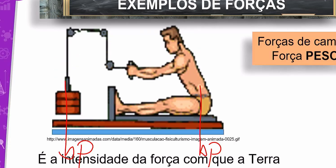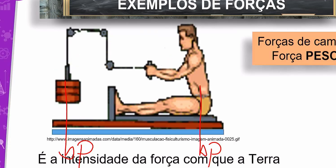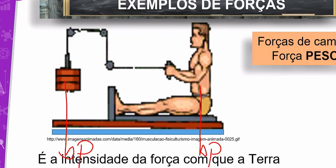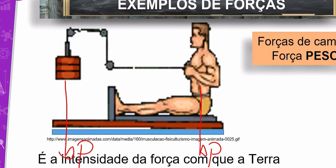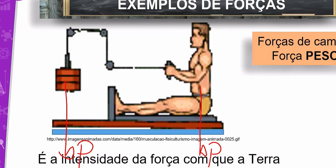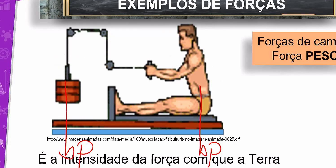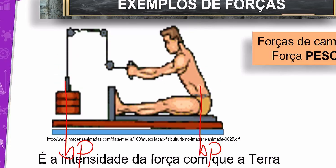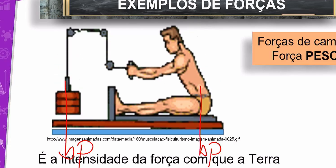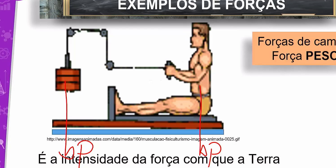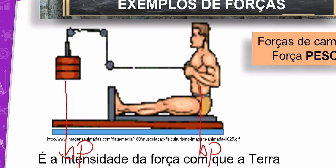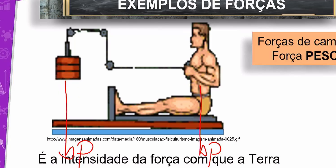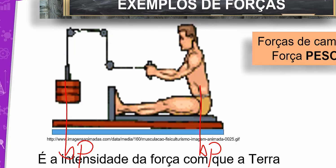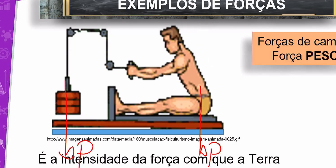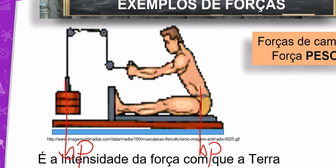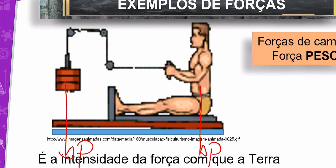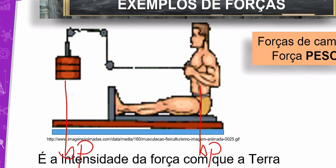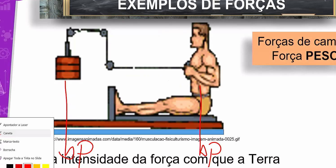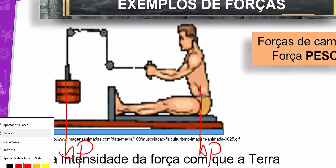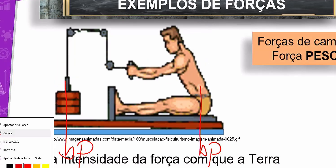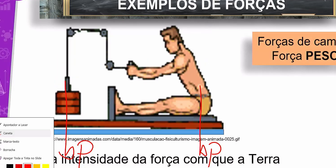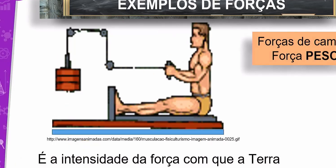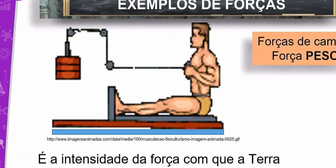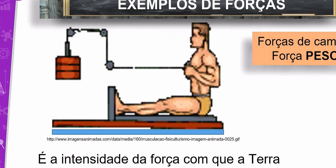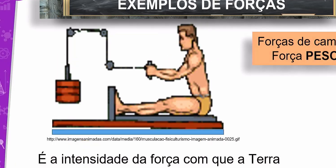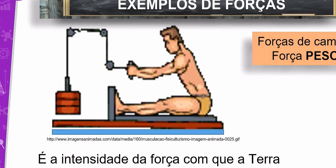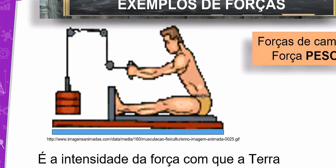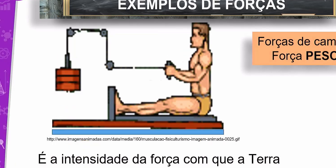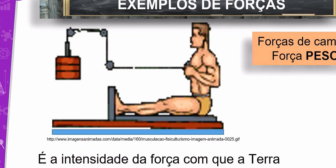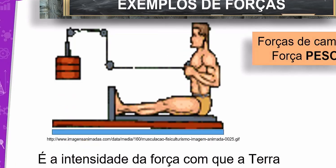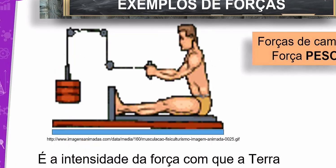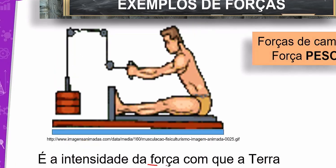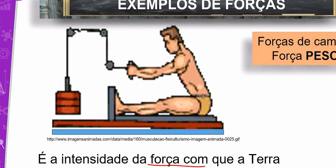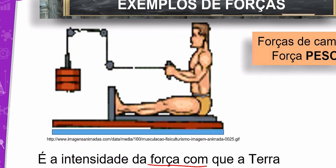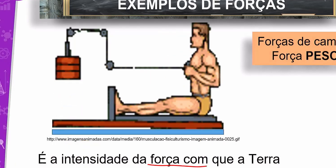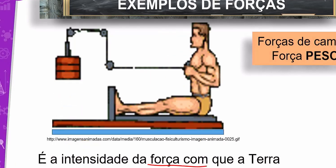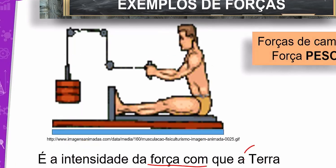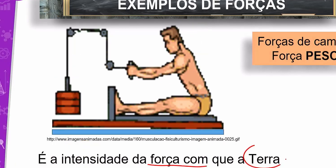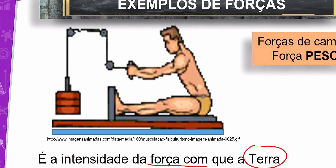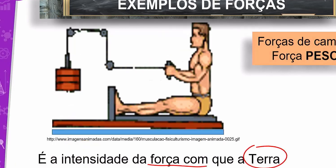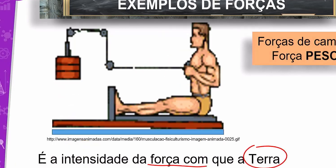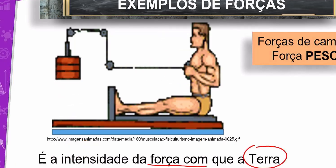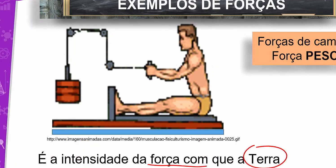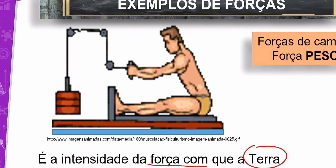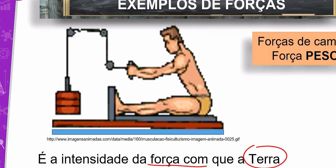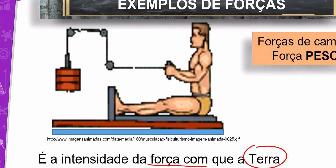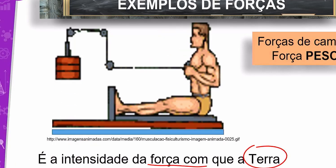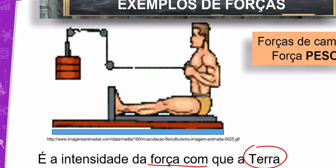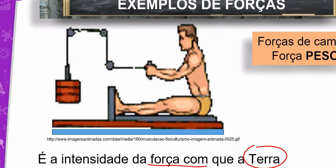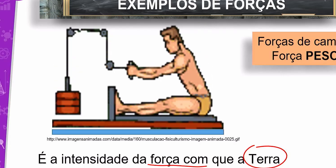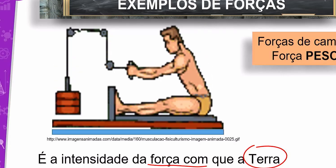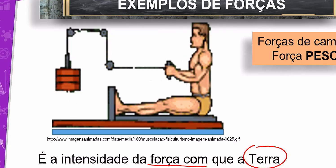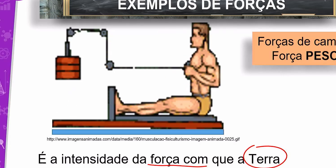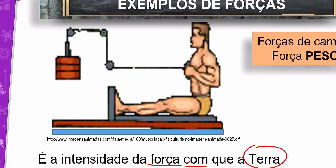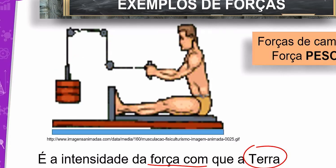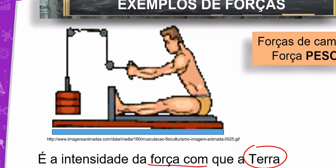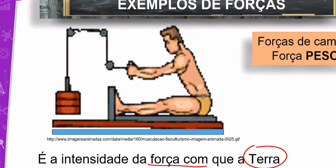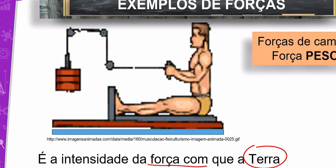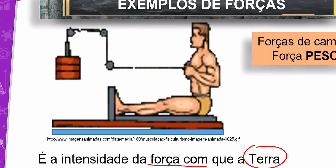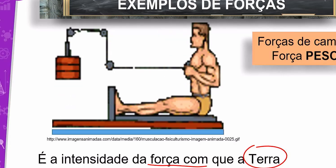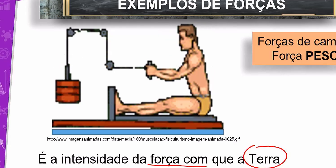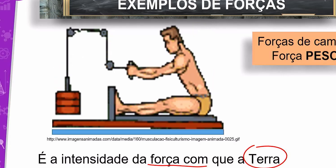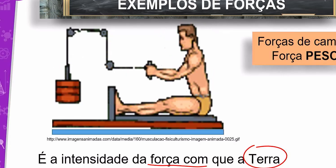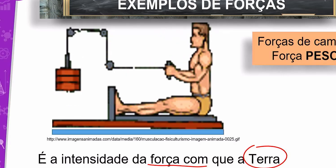É a intensidade da força com que a Terra atrai os corpos para o seu centro. Então, qualquer objeto que você